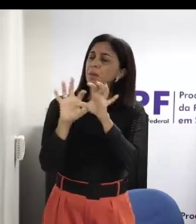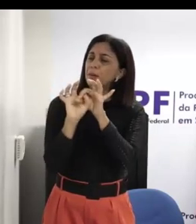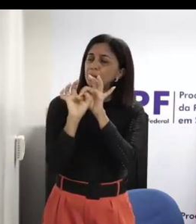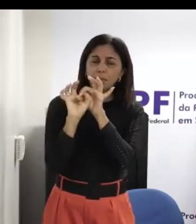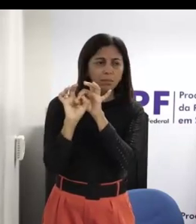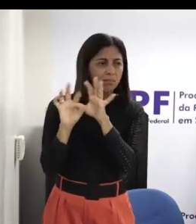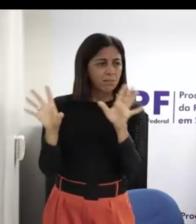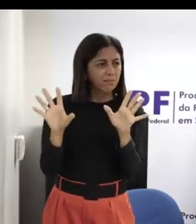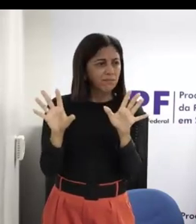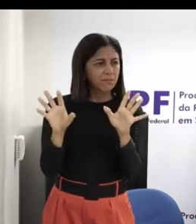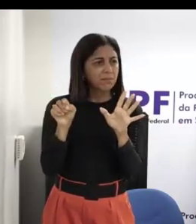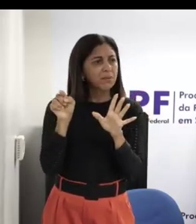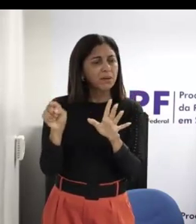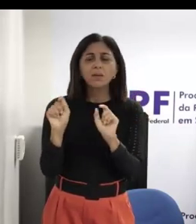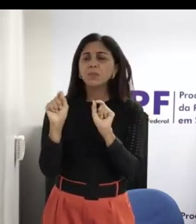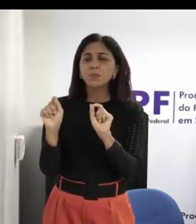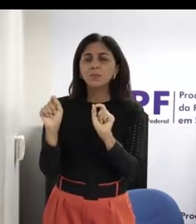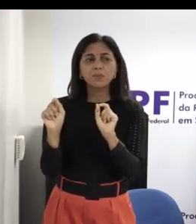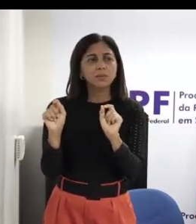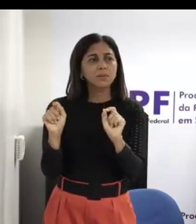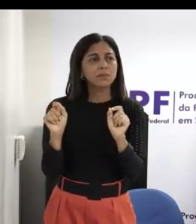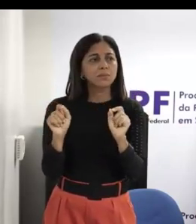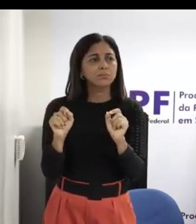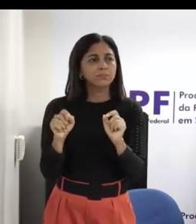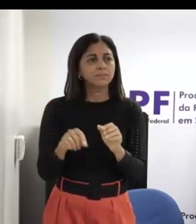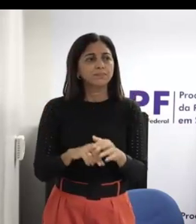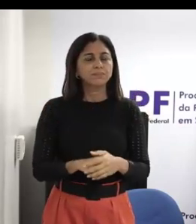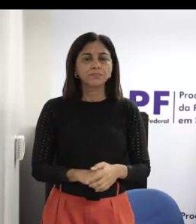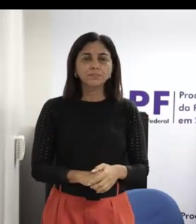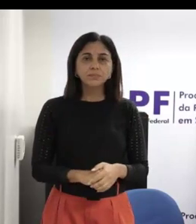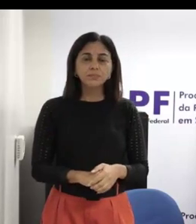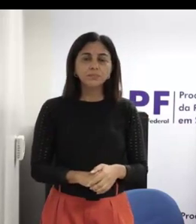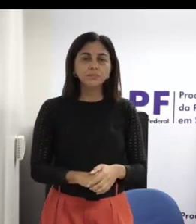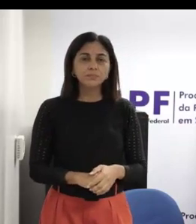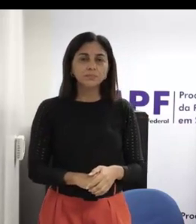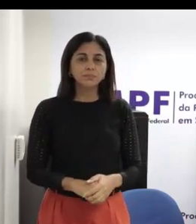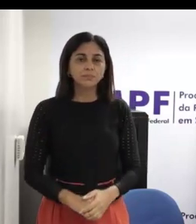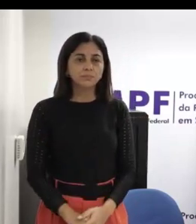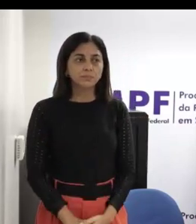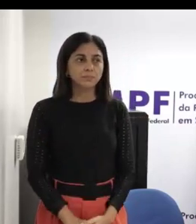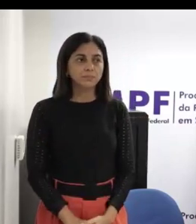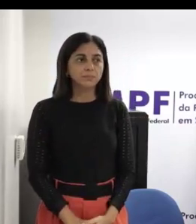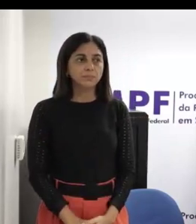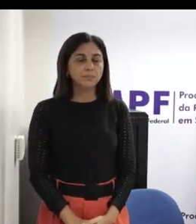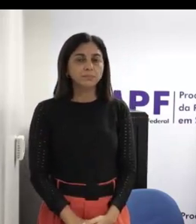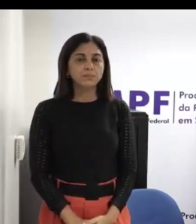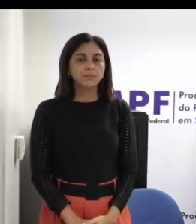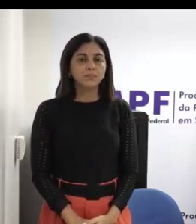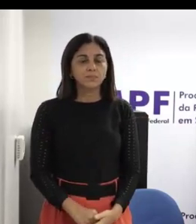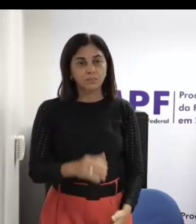com essa apoiadora que está que está apoiando esse agressor dentro de casa que fez o ato com a